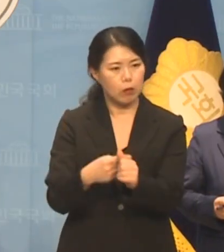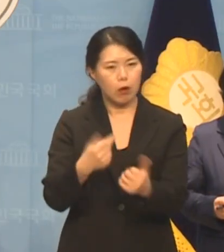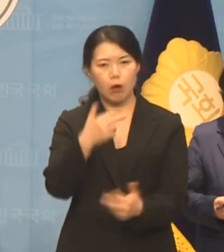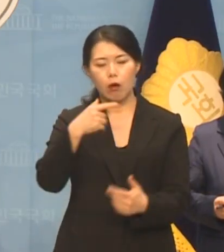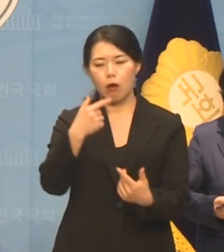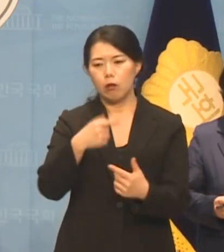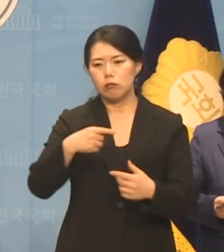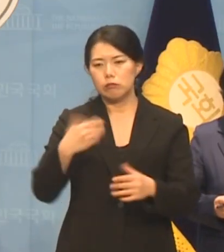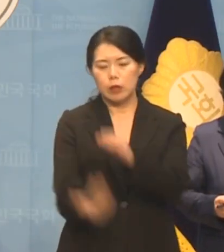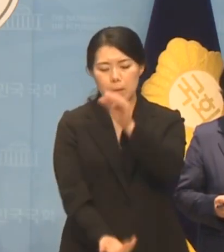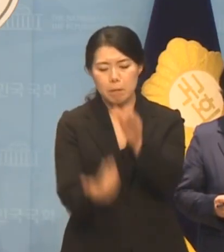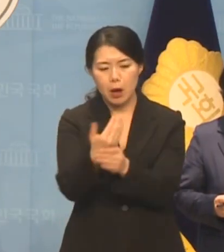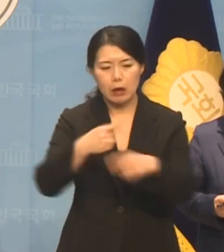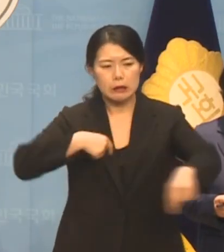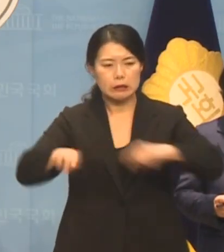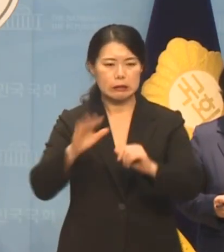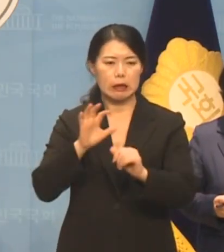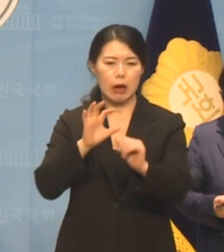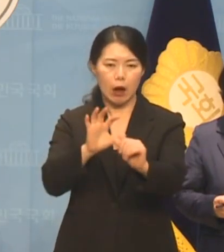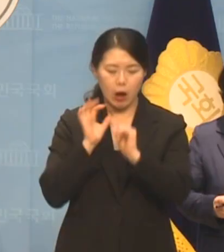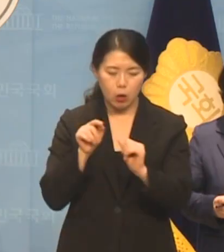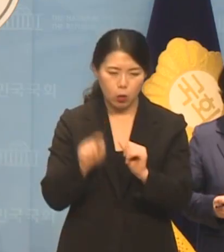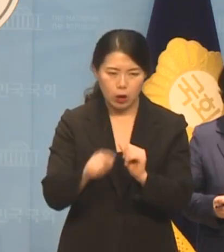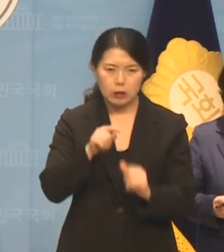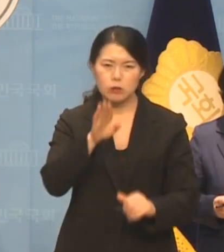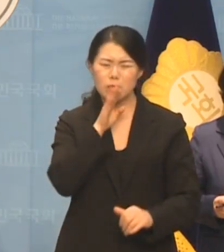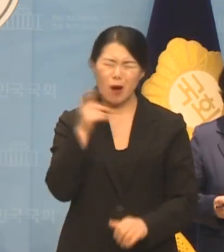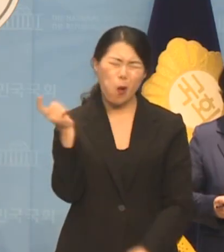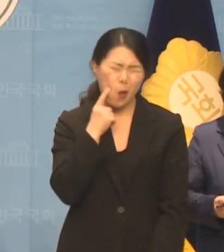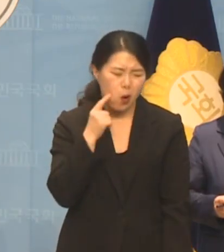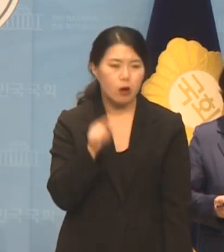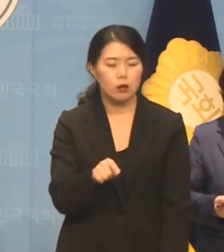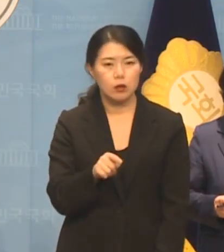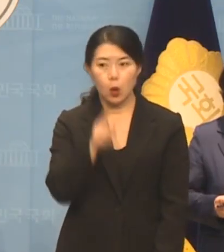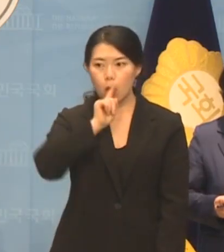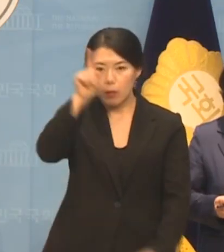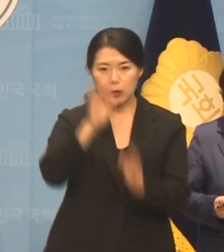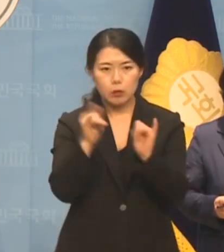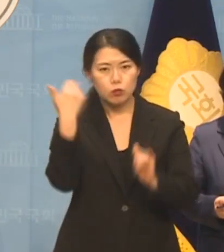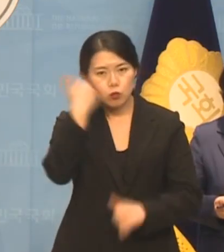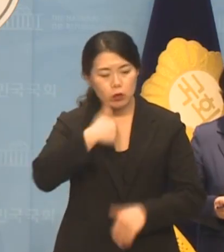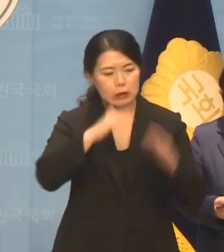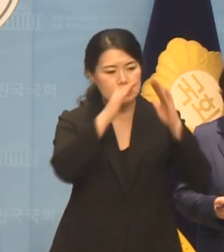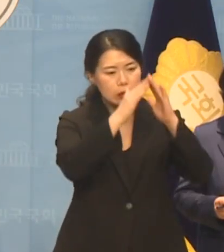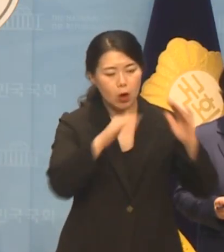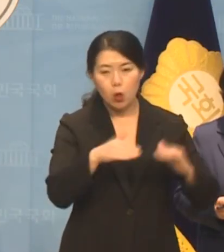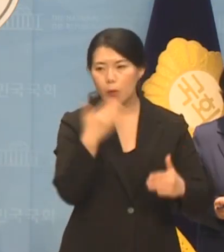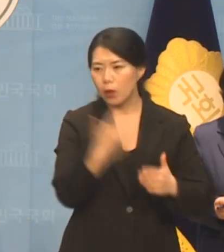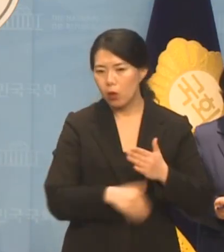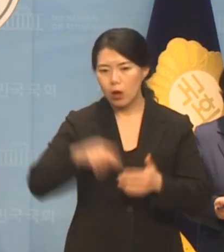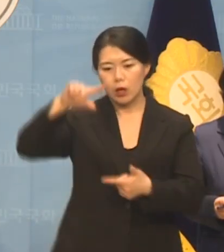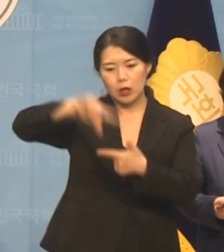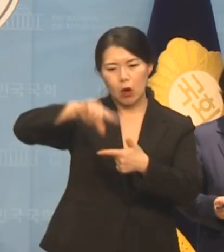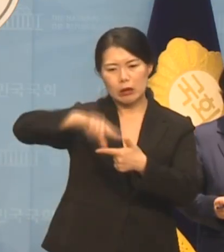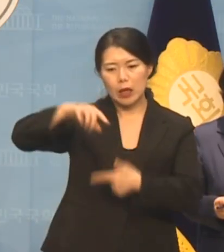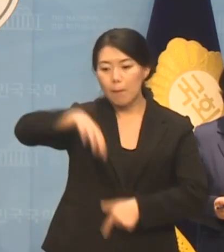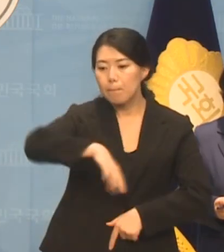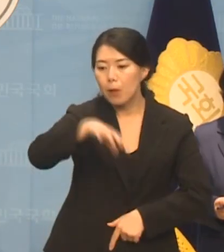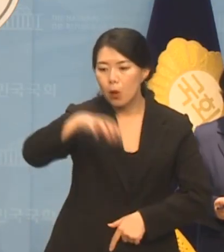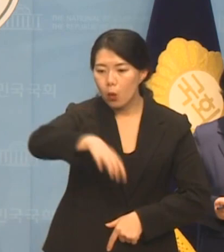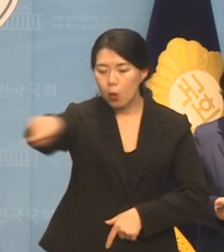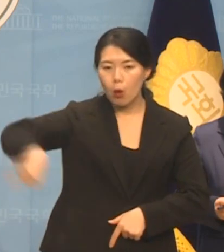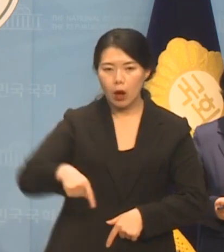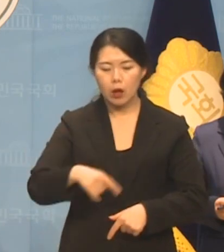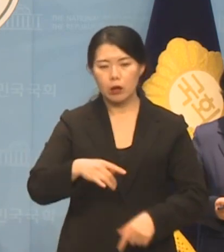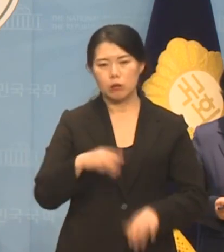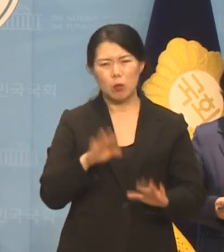악용한 명백한 허위사실입니다. 실제로 피고발인들은 전라도를 제외하고 경남 지역에만